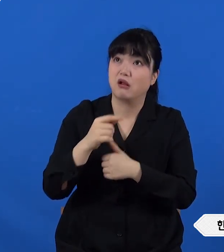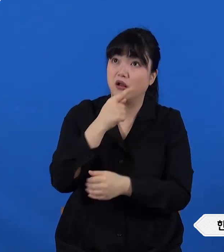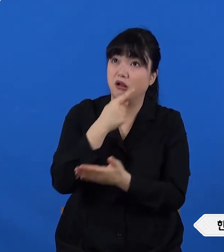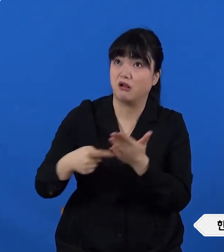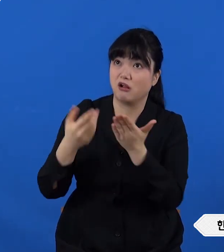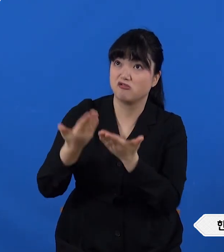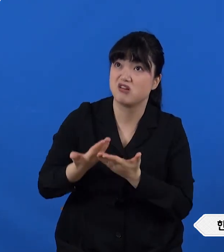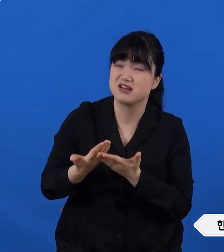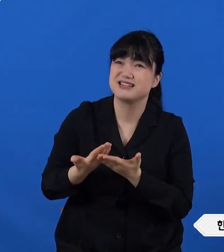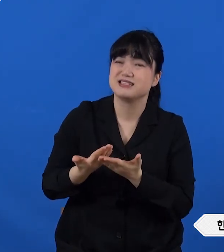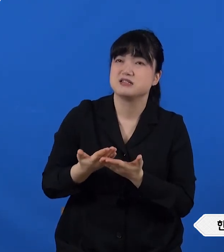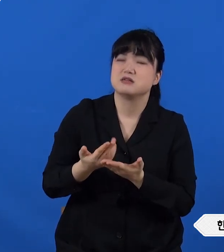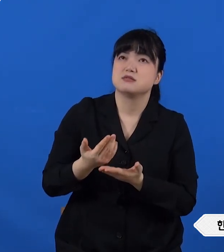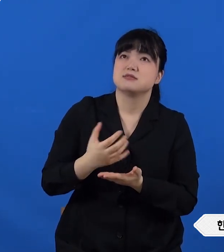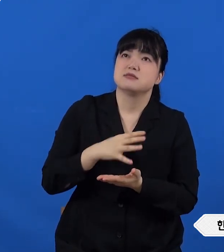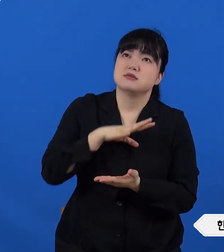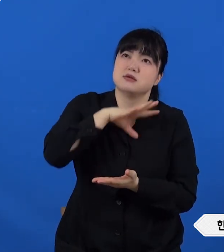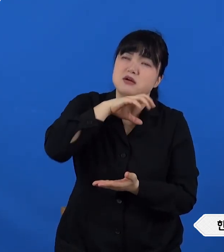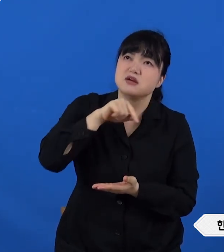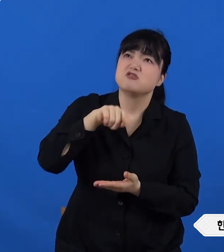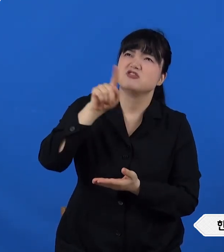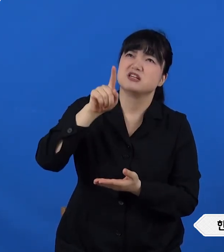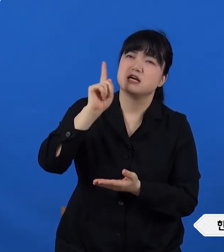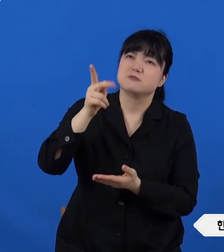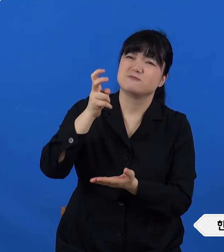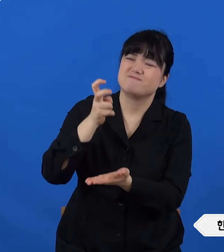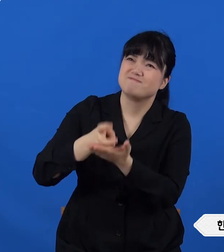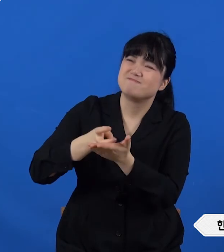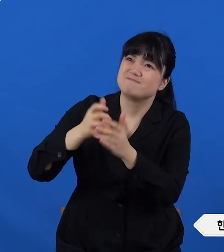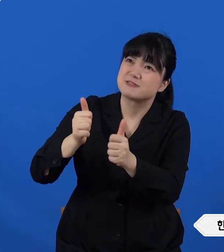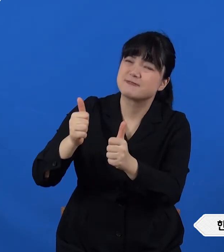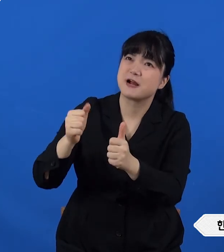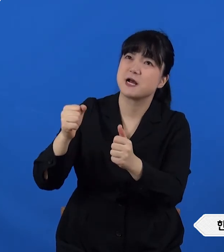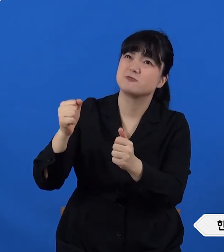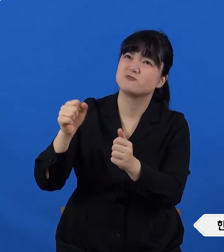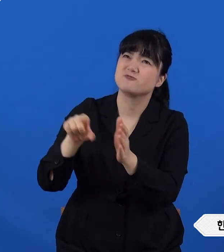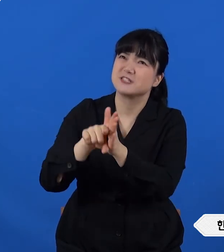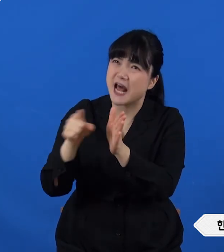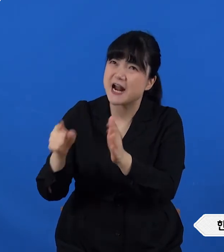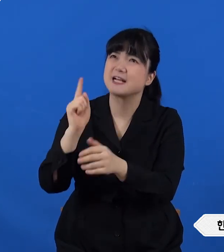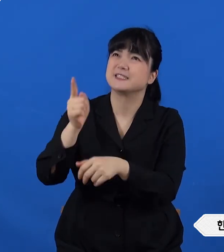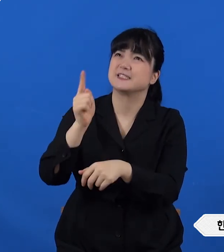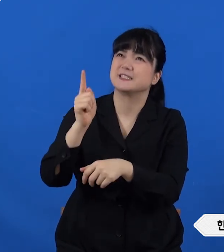판결이 떨어지면 금방 돌변해가지고 사법부가 타락했다고 막 비판을 하고,